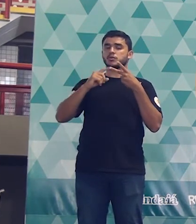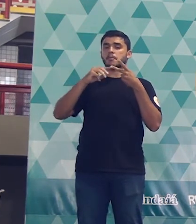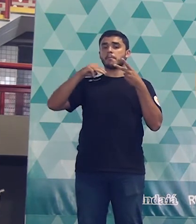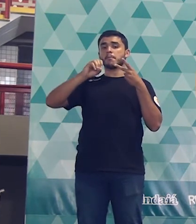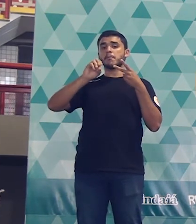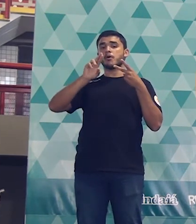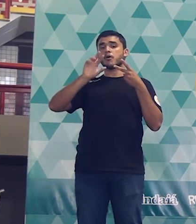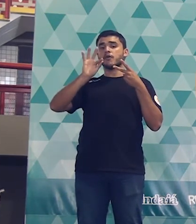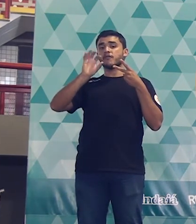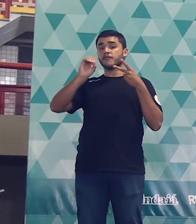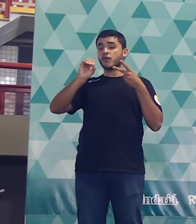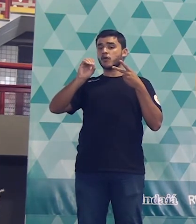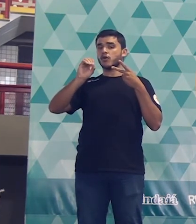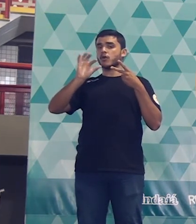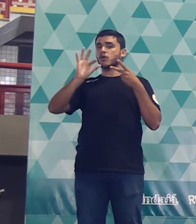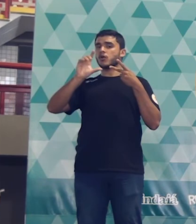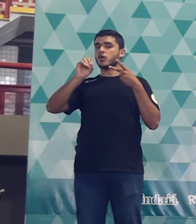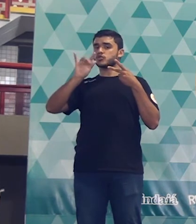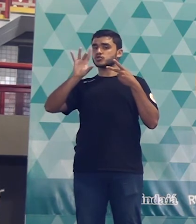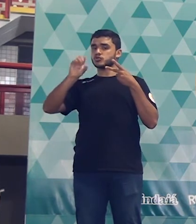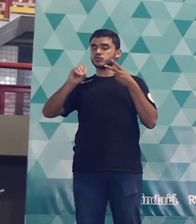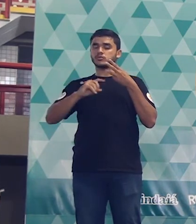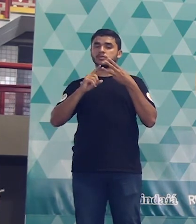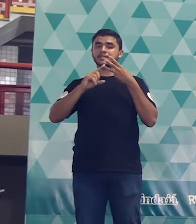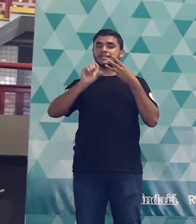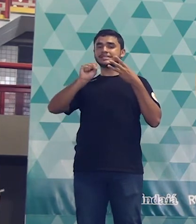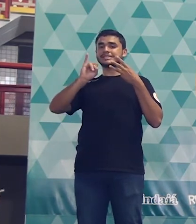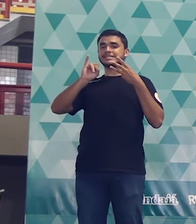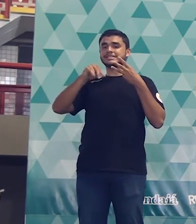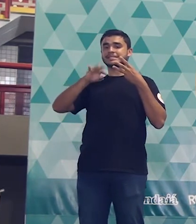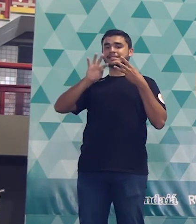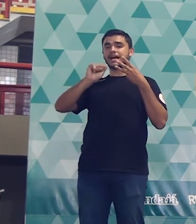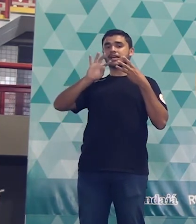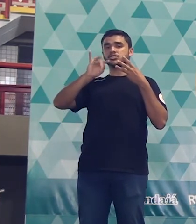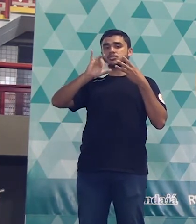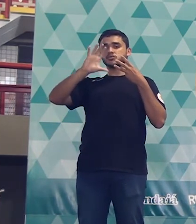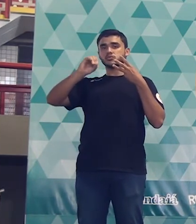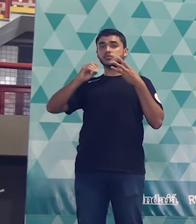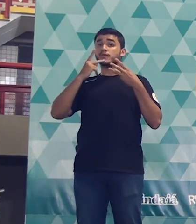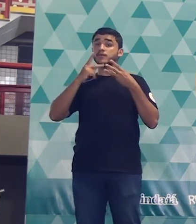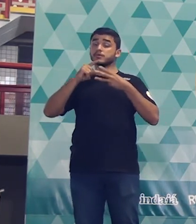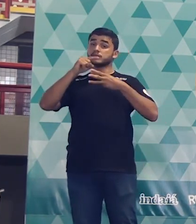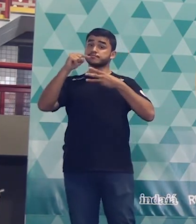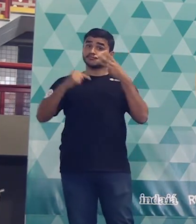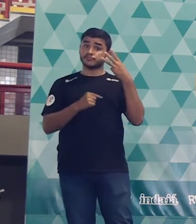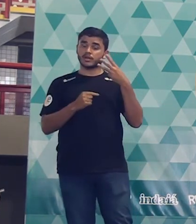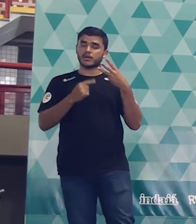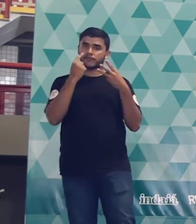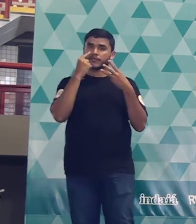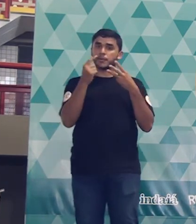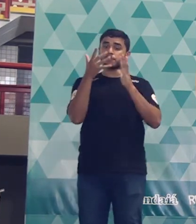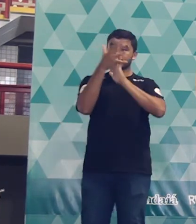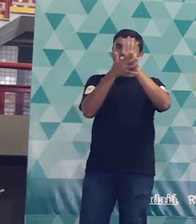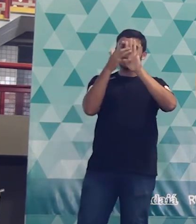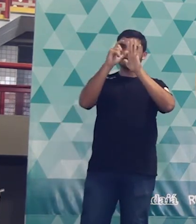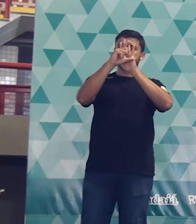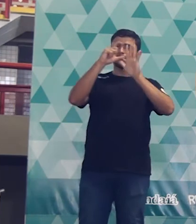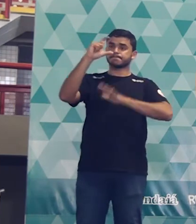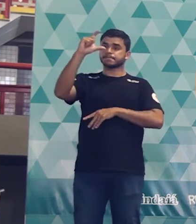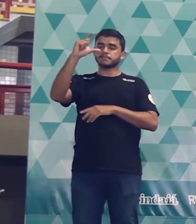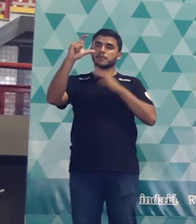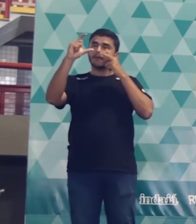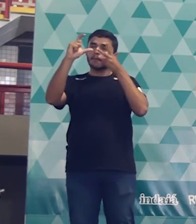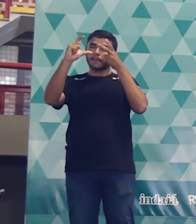morfológicos e sintáticos. Agora a gente avança e a gente vai ver que são importantes informações